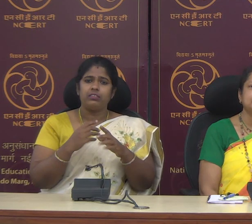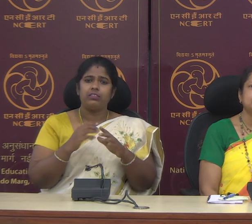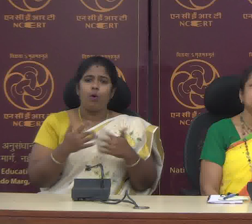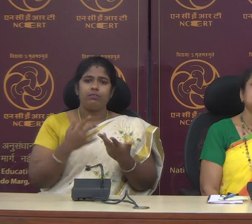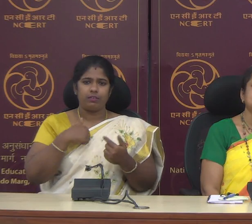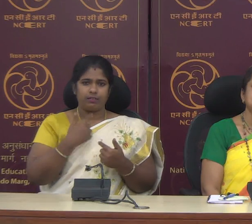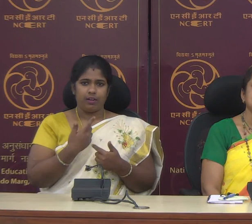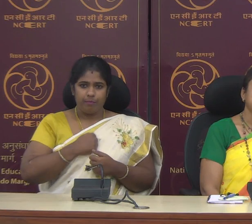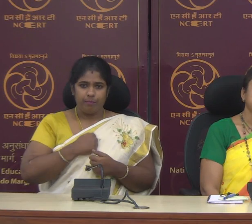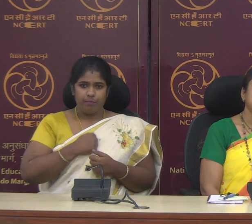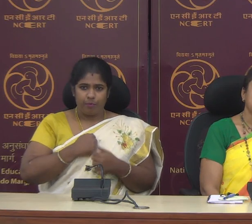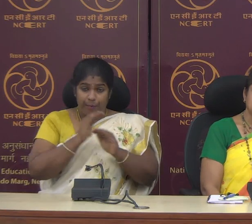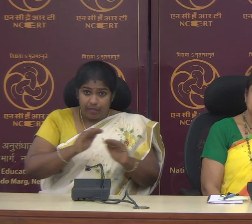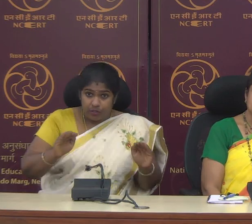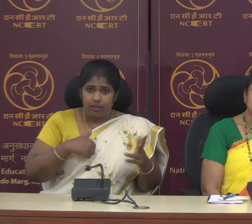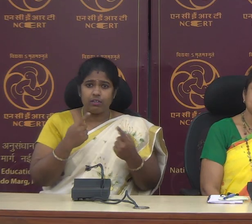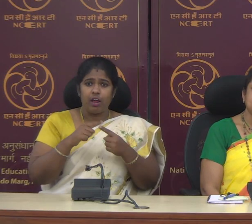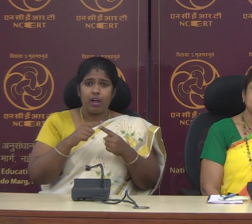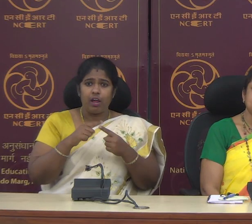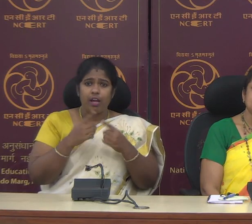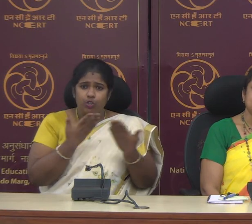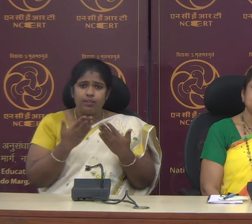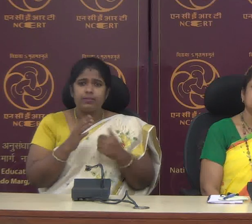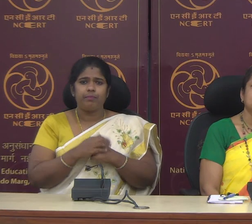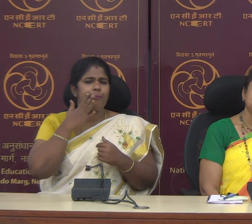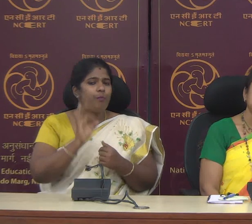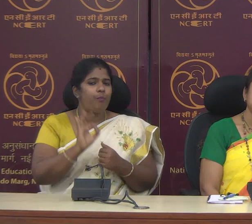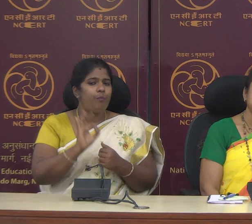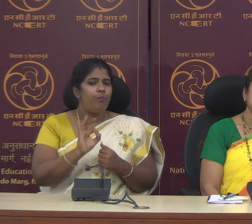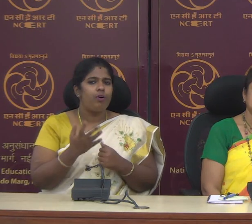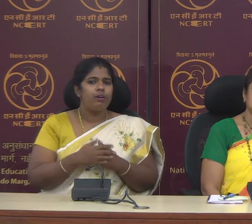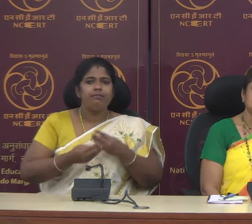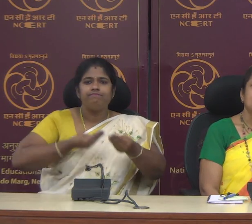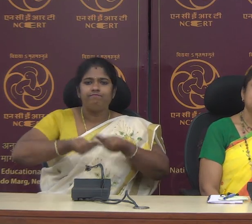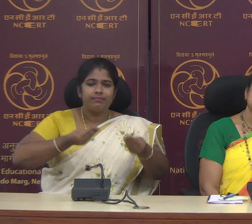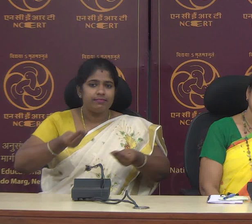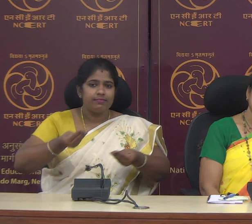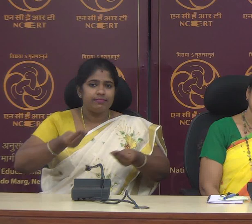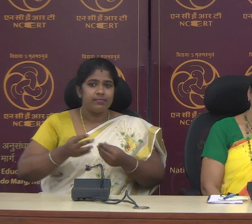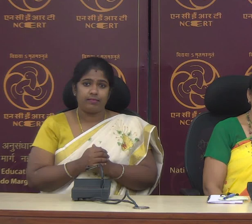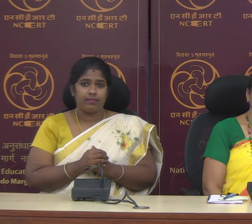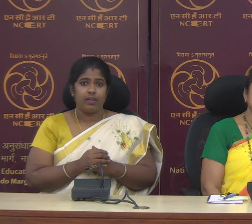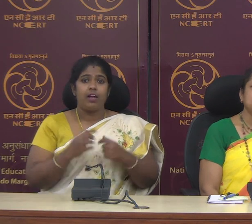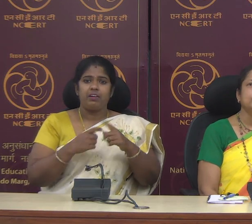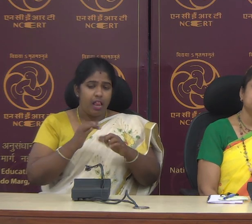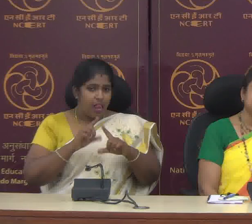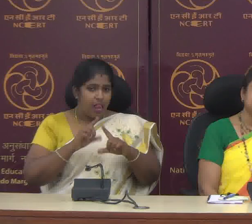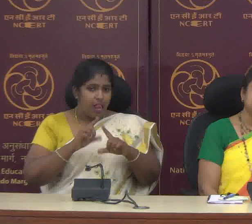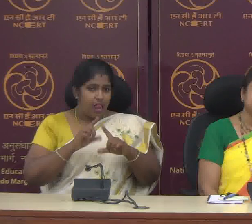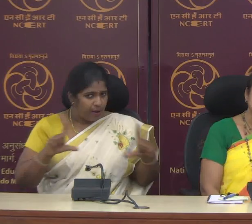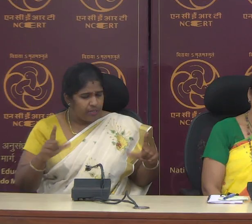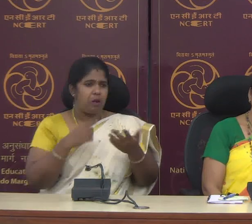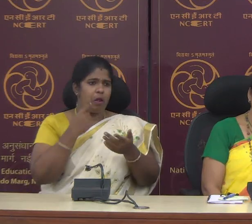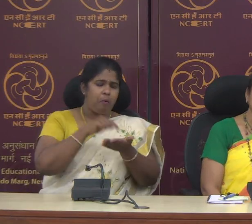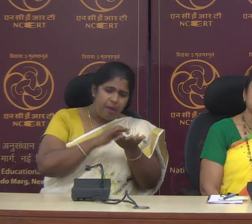अपने बच्चों की शैक्षिक आवश्यकताओं या विशेष आवश्यकताओं की पूर्ति कर रही हूँ, फिर वो चाहे साइन लैंग्वेज में हो या